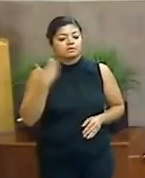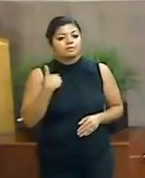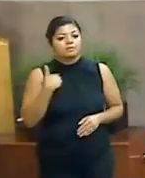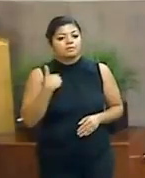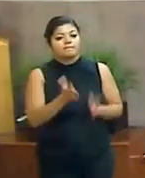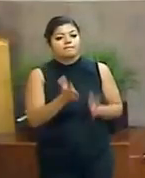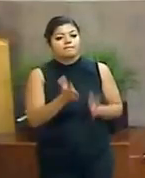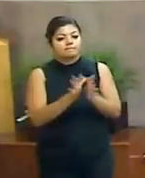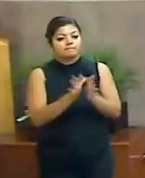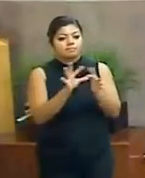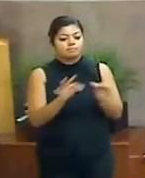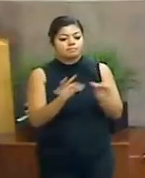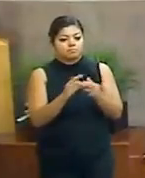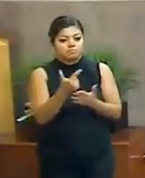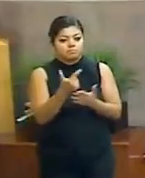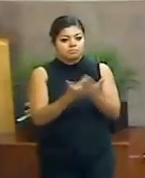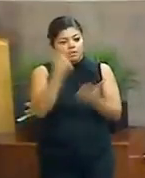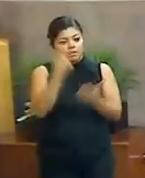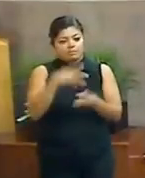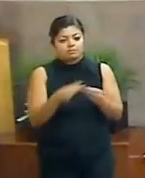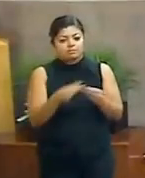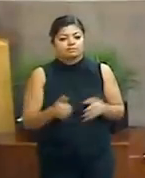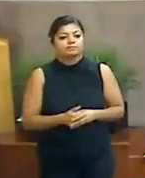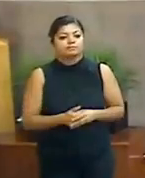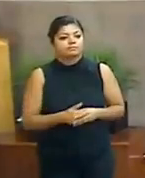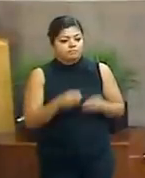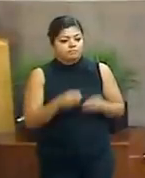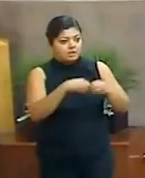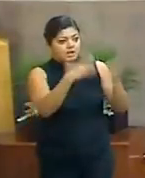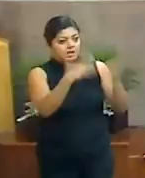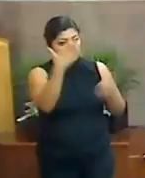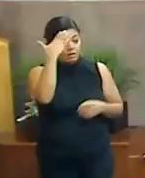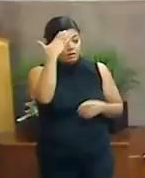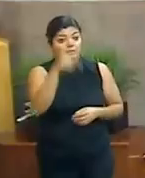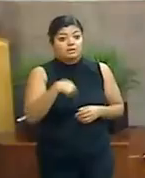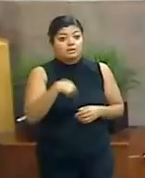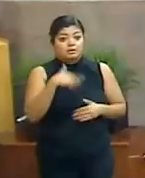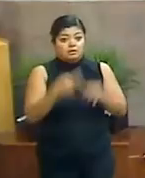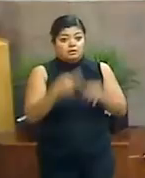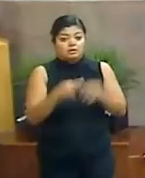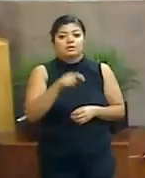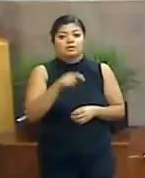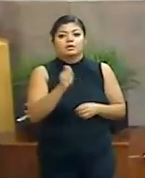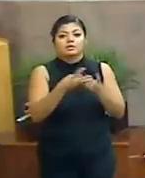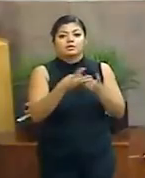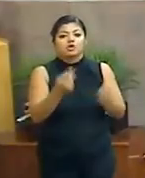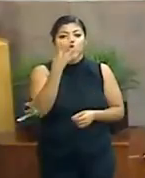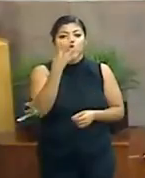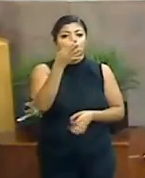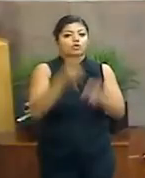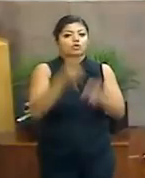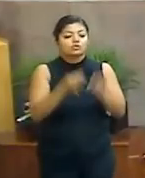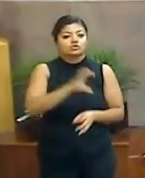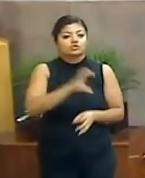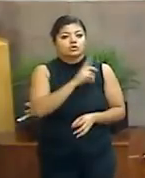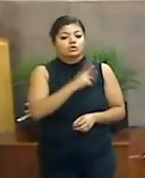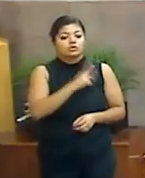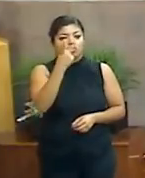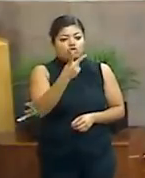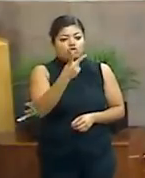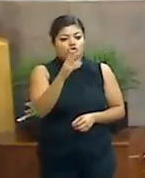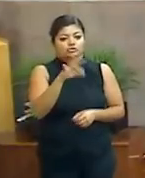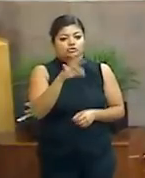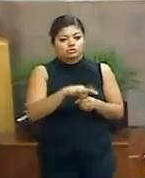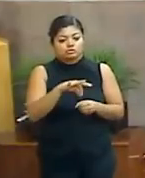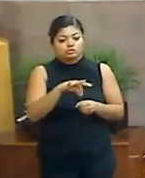solicitó frecuente con sustento que estados para resolución por supuesto le informa este pleno que serán objeto de resolución cuatro oficios ciudadanos dos juicios electorales